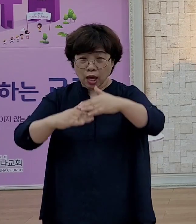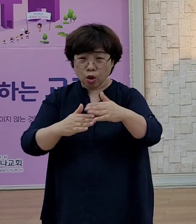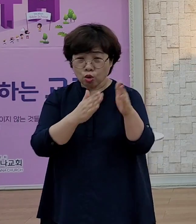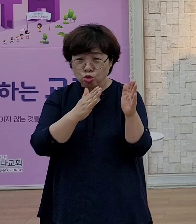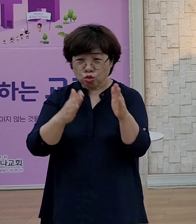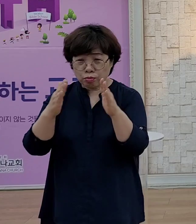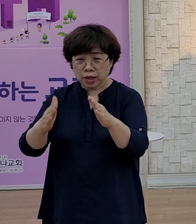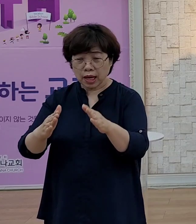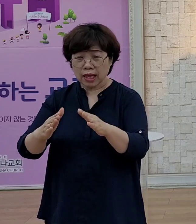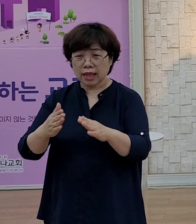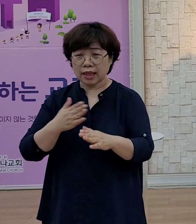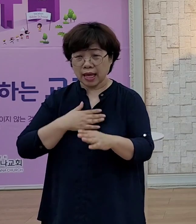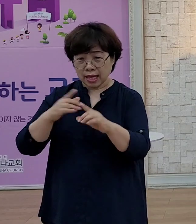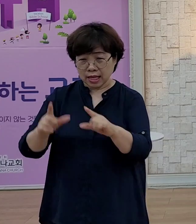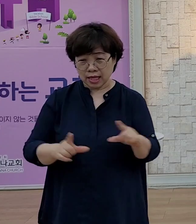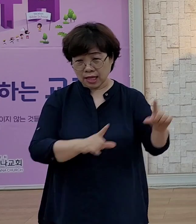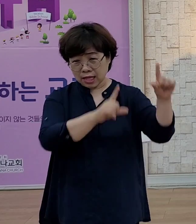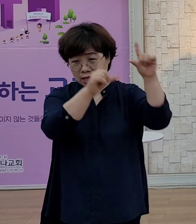어떤 태도요?